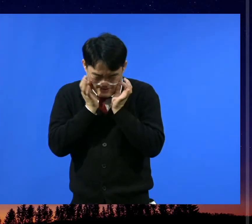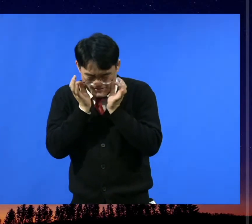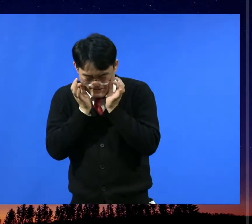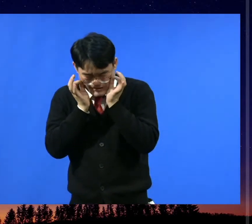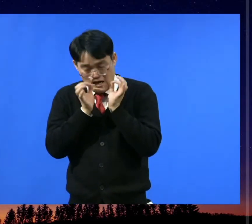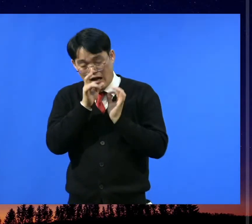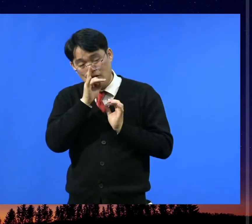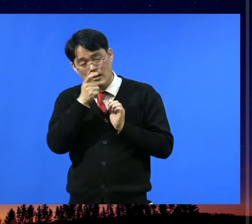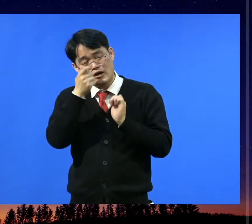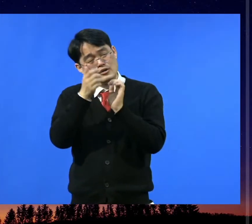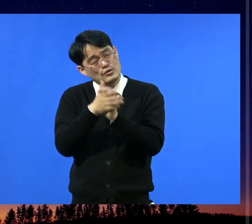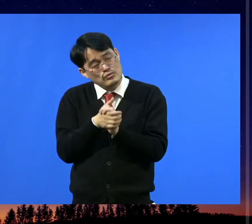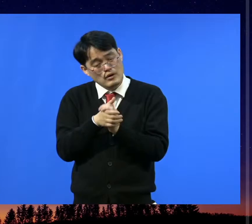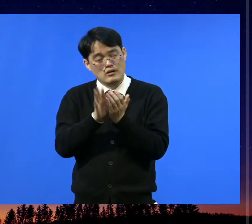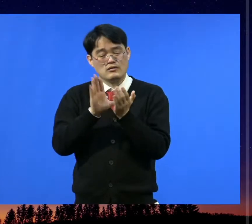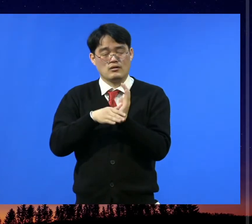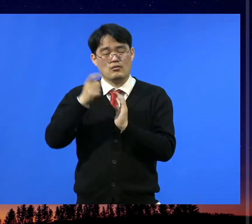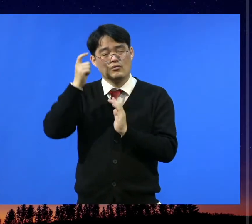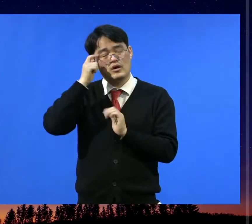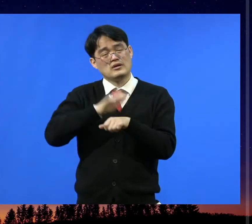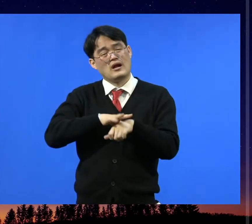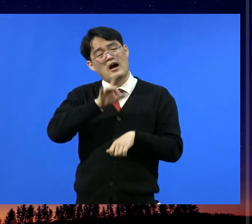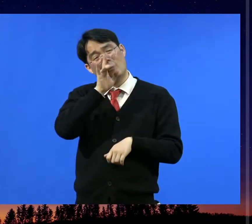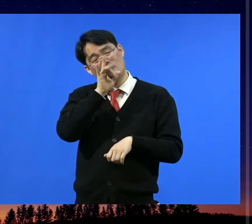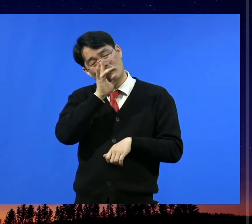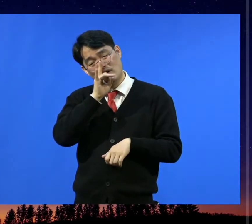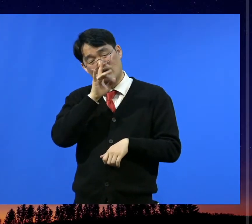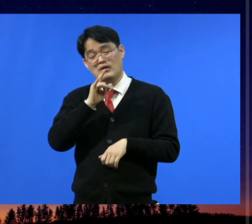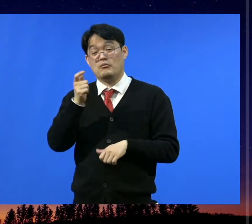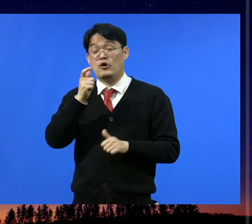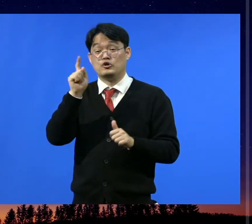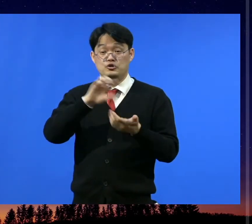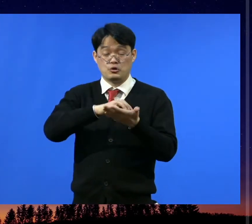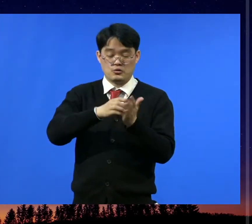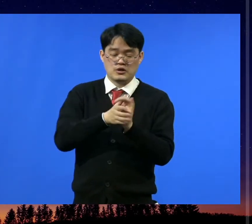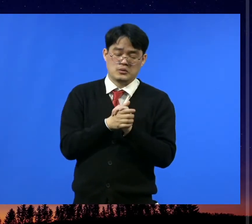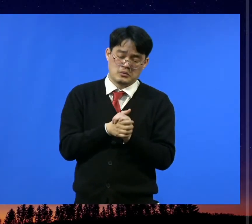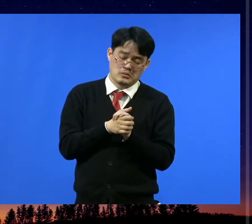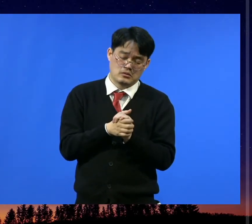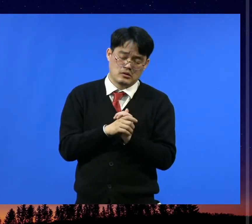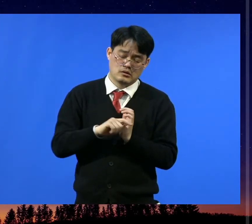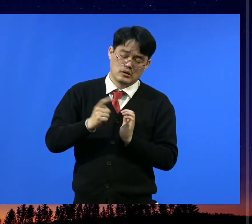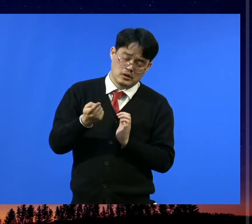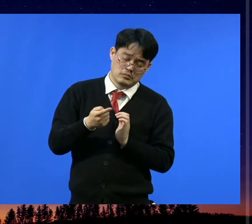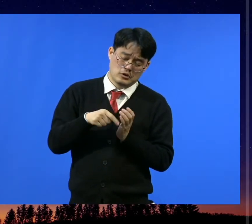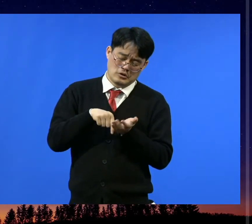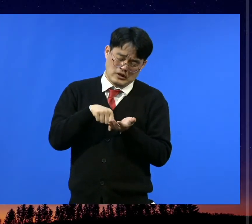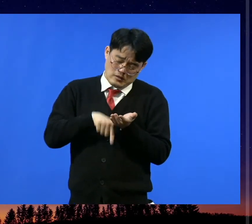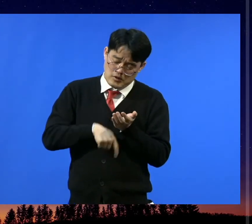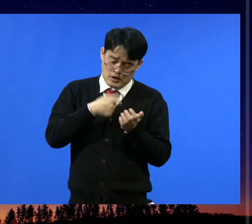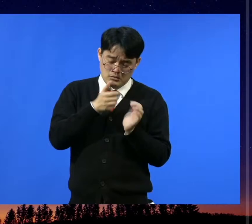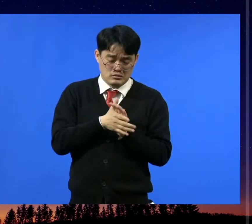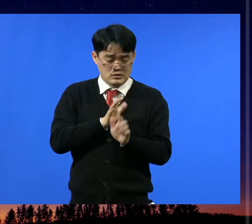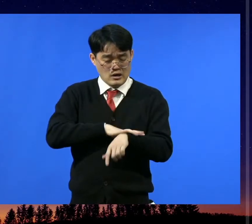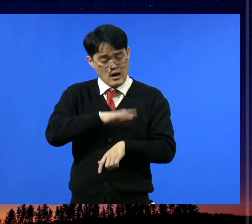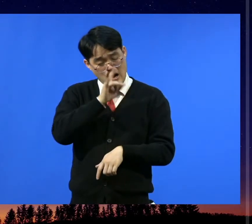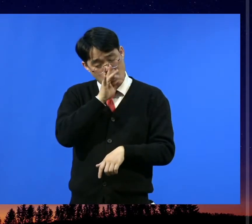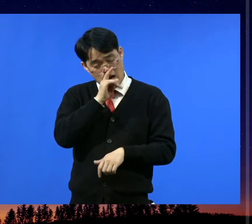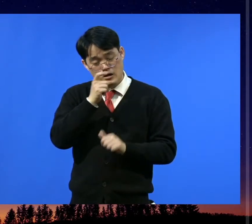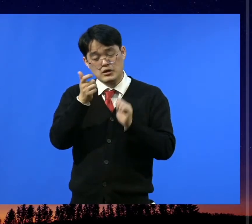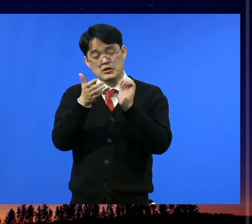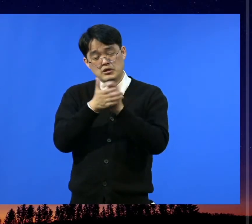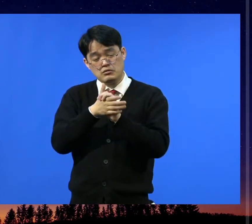기도가 진도가 잘 안 나가는 거예요? 어느 정도까지는 기도를 하는데 그 기도가 진도가 잘 안 나가. 기도가 자꾸